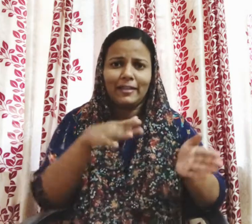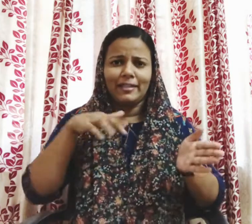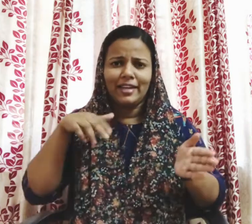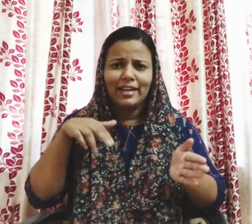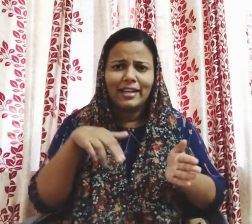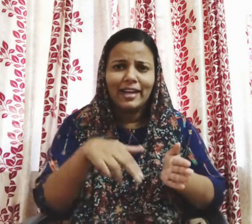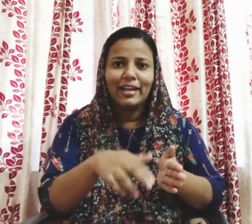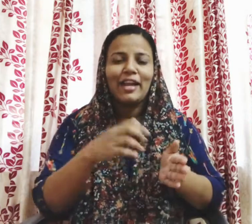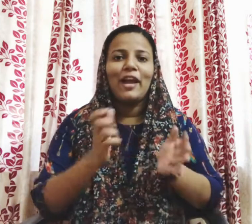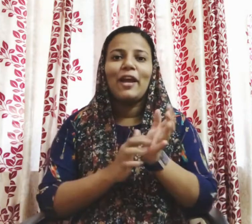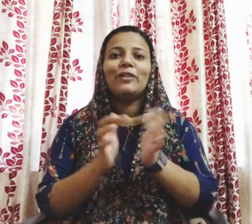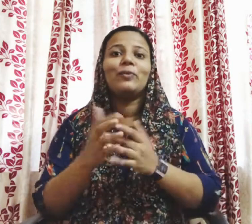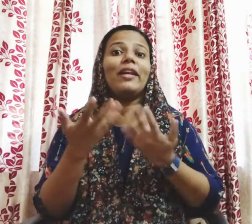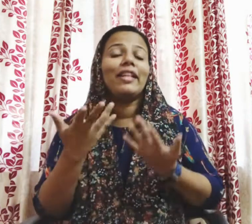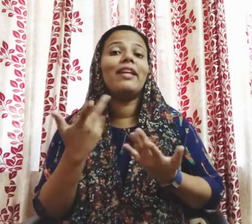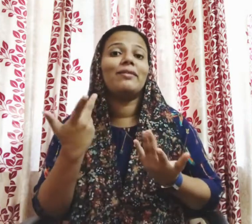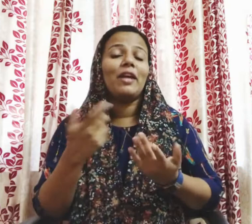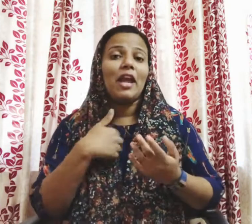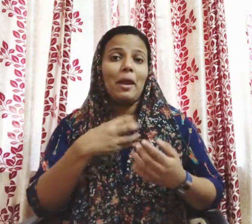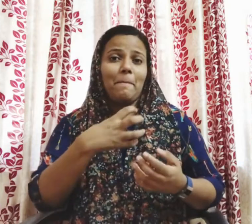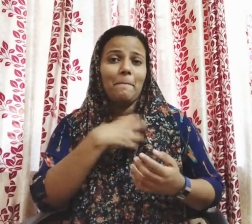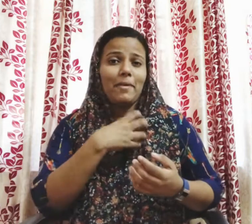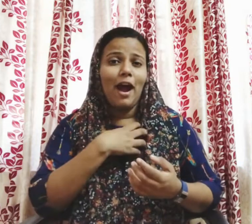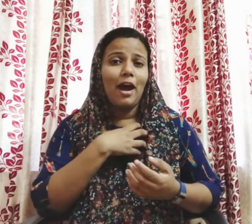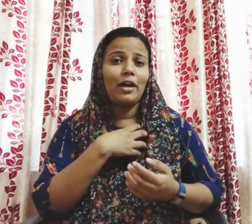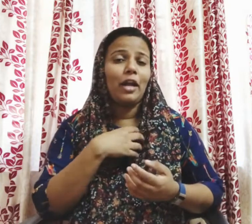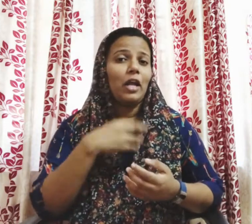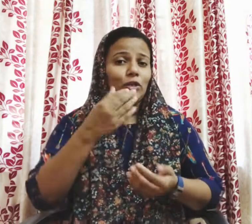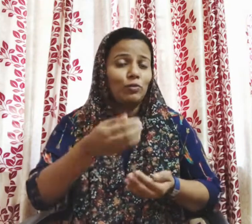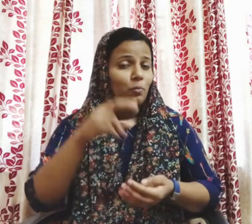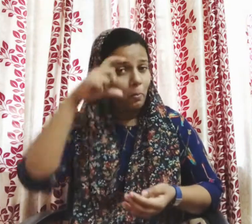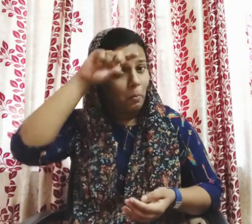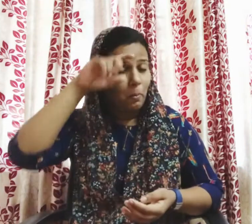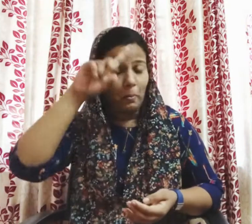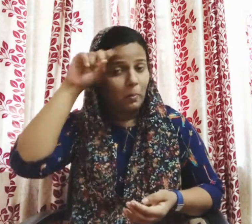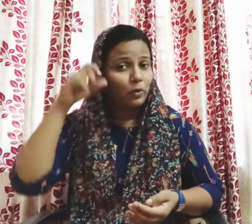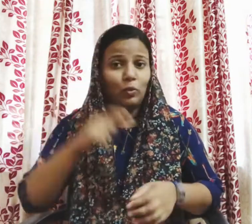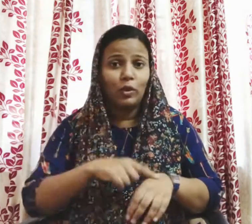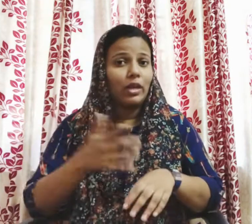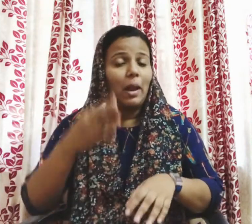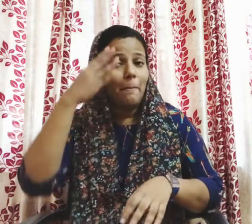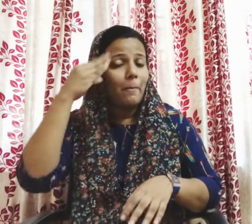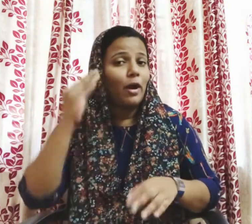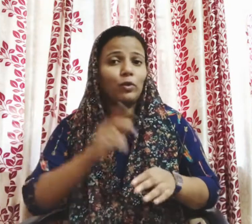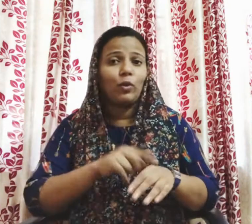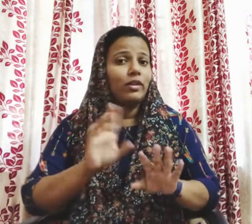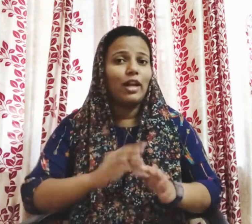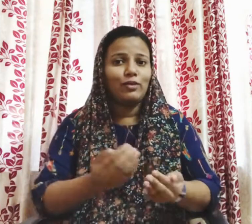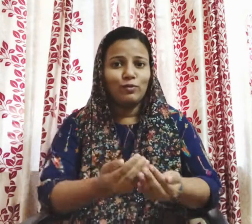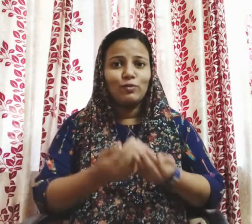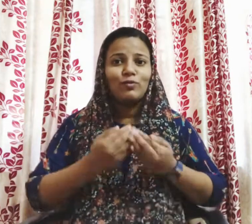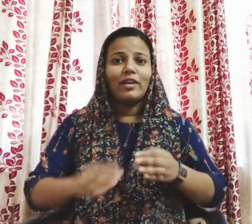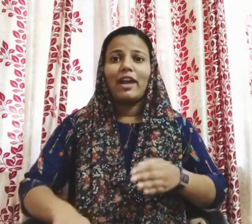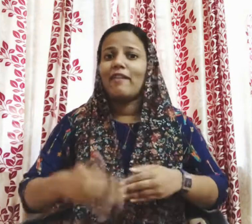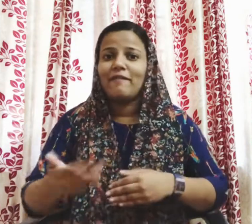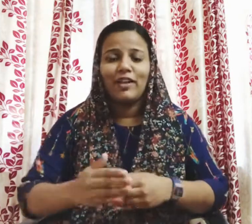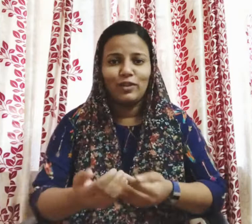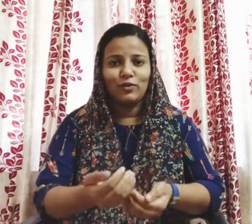പ്രകാശത്തിൽ നടക്കേണ്ടതിനെ അങ്ങൻ്റെ പ്രാണനെ മരണത്തിൽ നിന്നും എൻ്റെ കാലുകളെ ഇടർച്ചയിൽ നിന്നും വിടുവിച്ചുവല്ലോ. അപ്പോൾ ഈ പ്രഭാതത്തിൽ കർത്താവിൻ്റെ